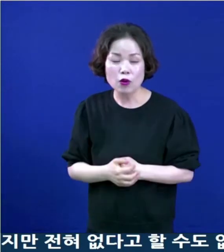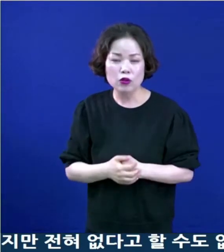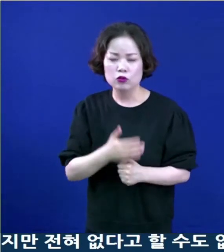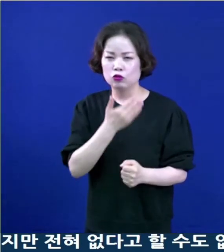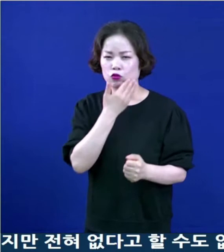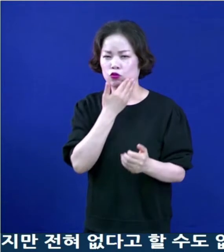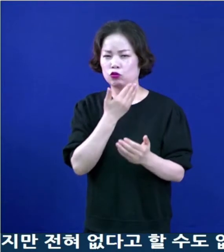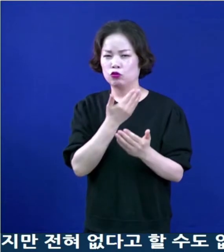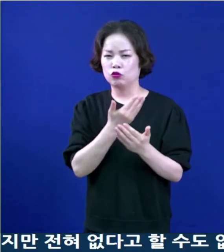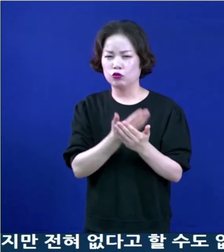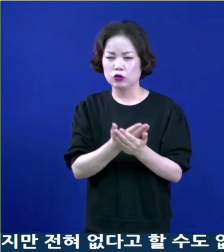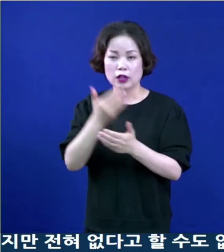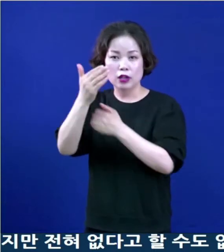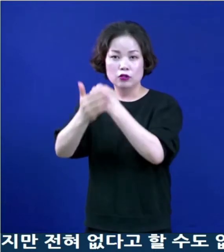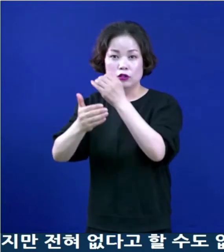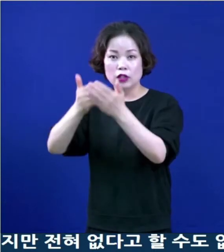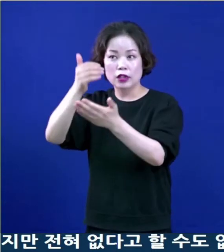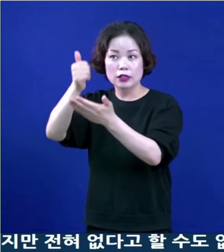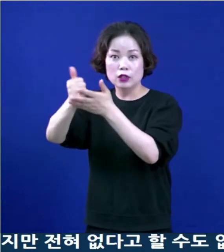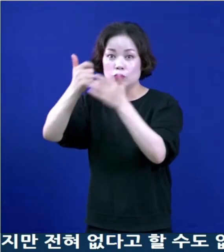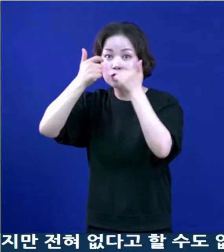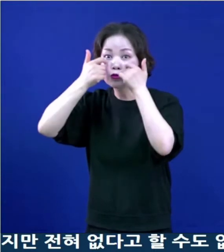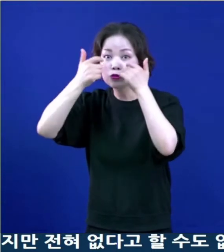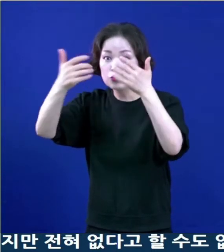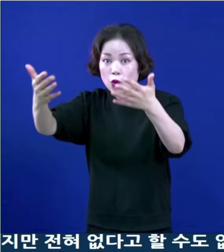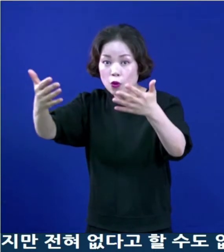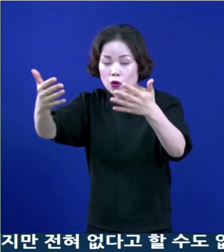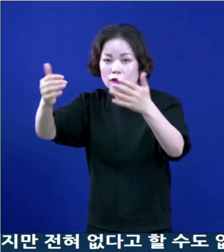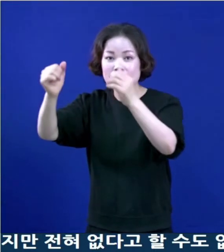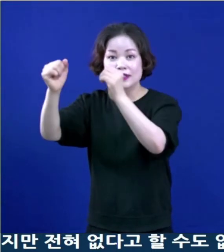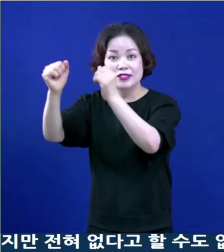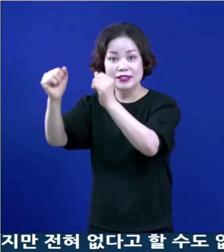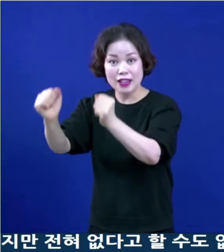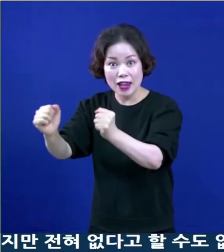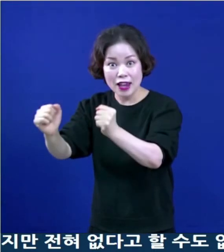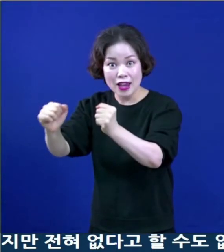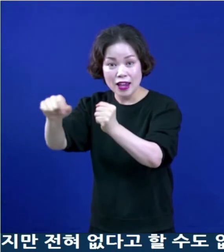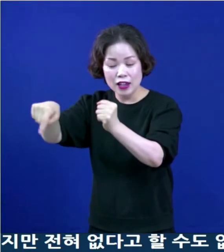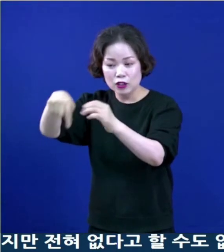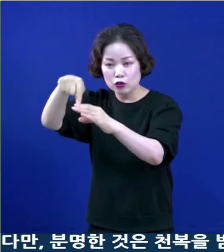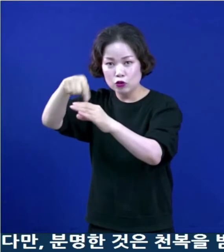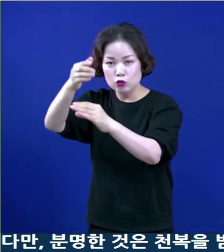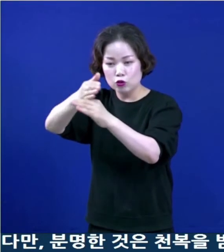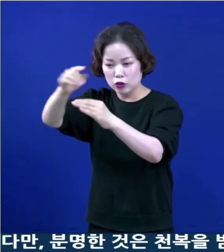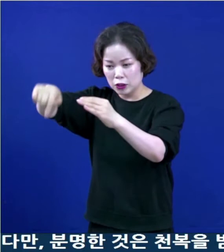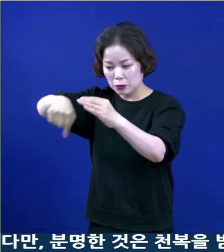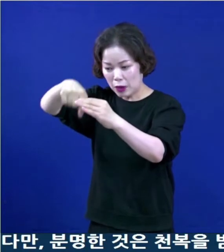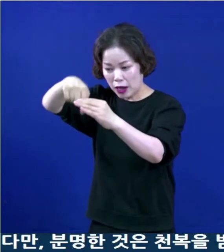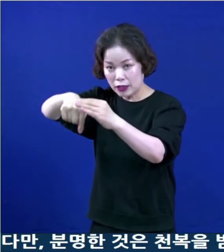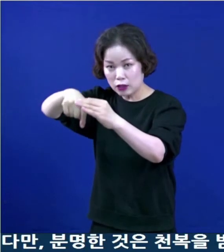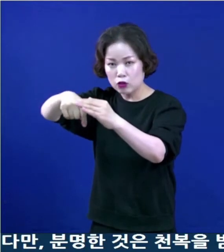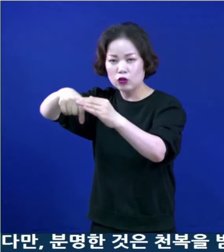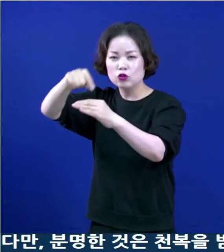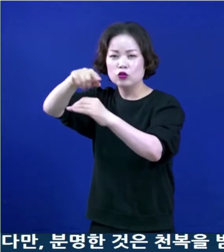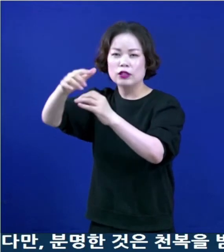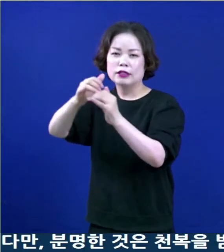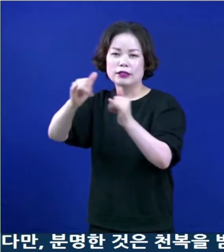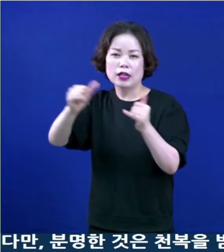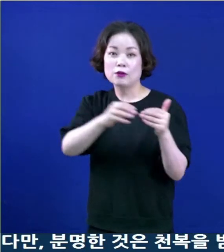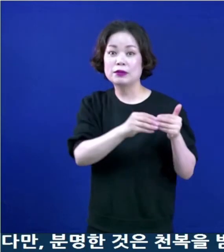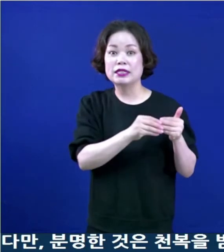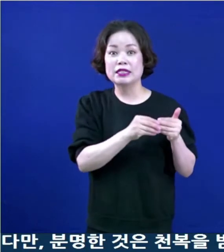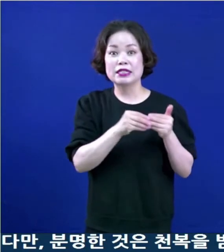중심에 하나님께서 분명히 계셔서 그 중심에 계신 하나님이 그 중심으로 사람들을